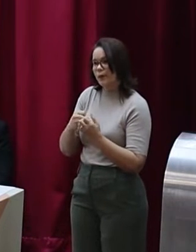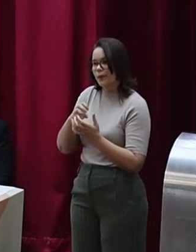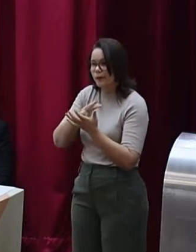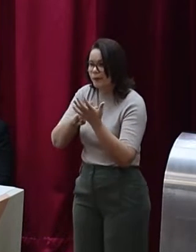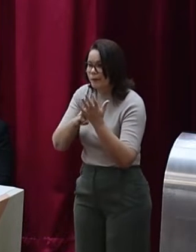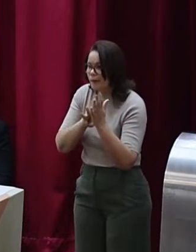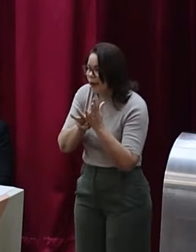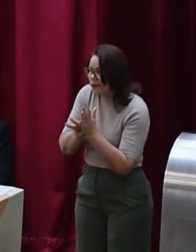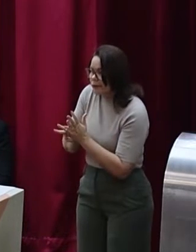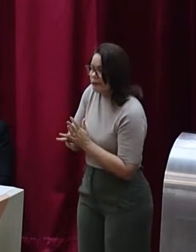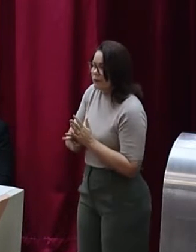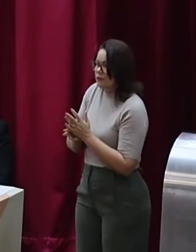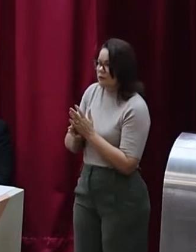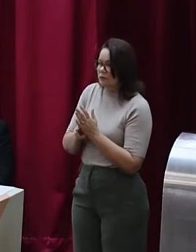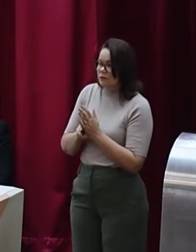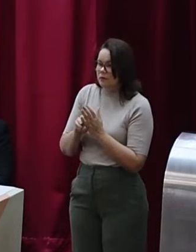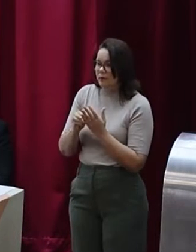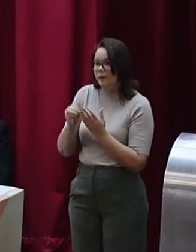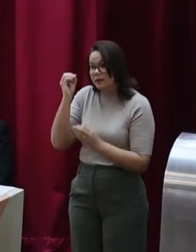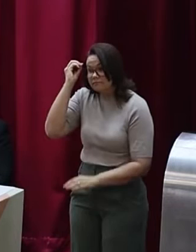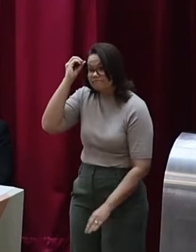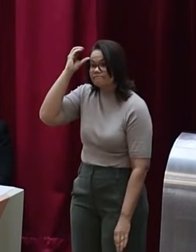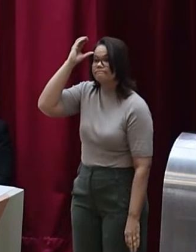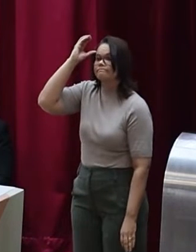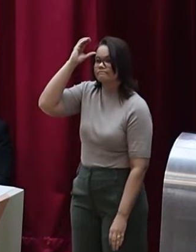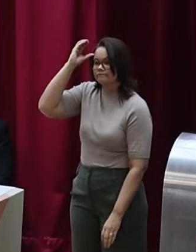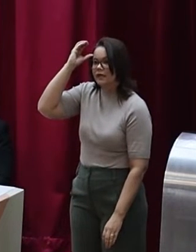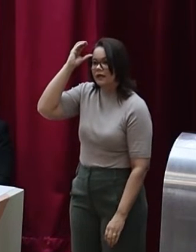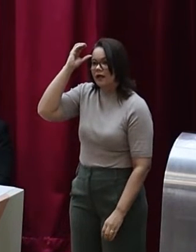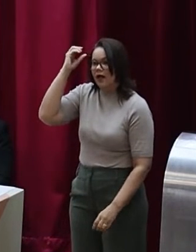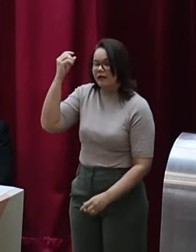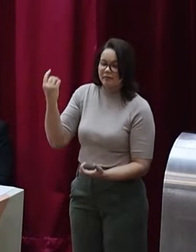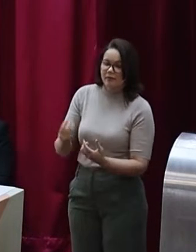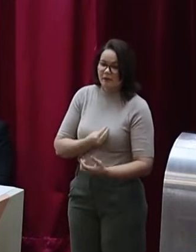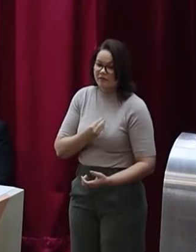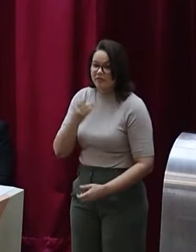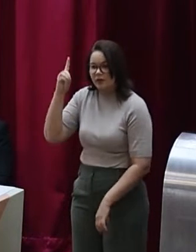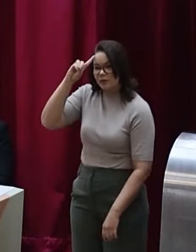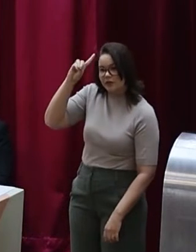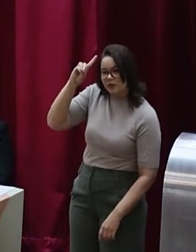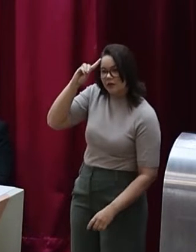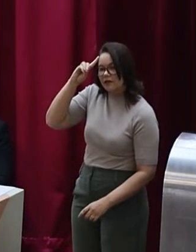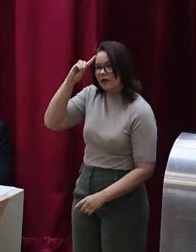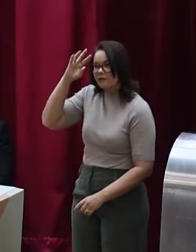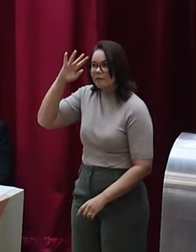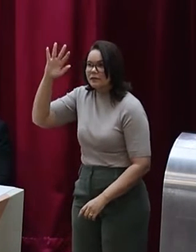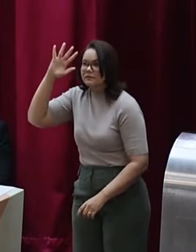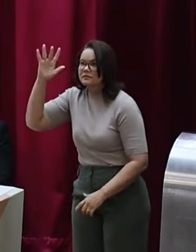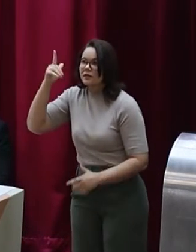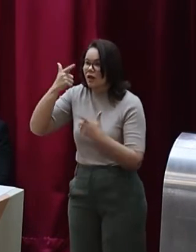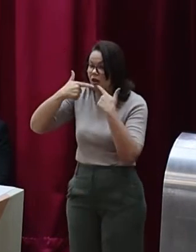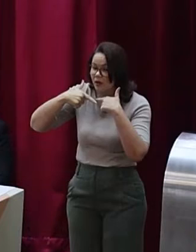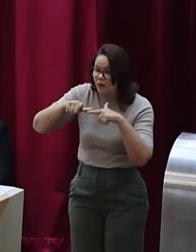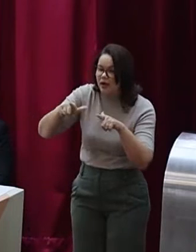uma forma de reorientar o conhecimento. Eles insistem em reinventar a vida cotidiana por meio da reimaginação da linguagem, né, por exemplo, a